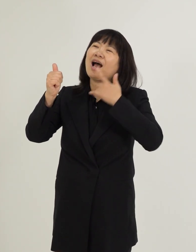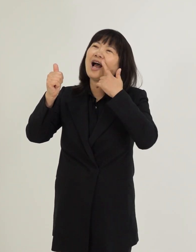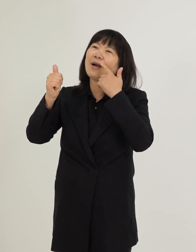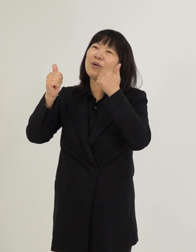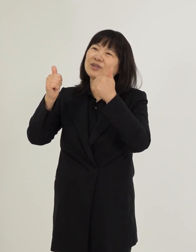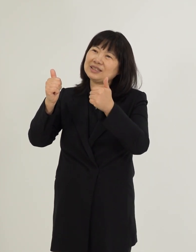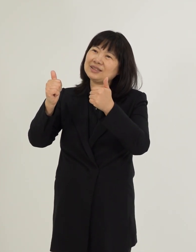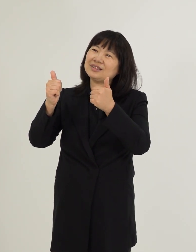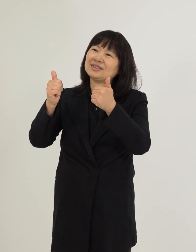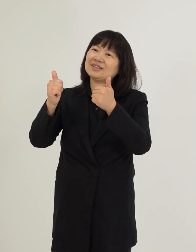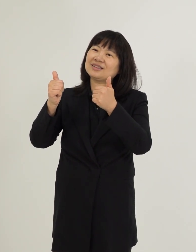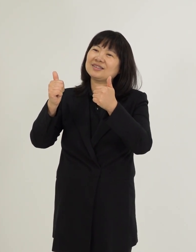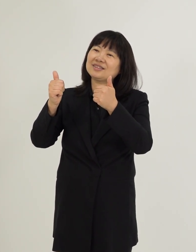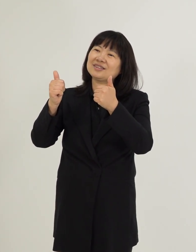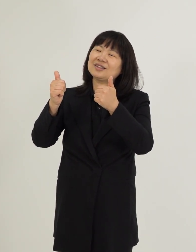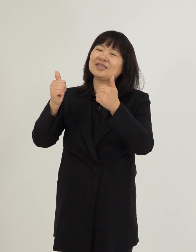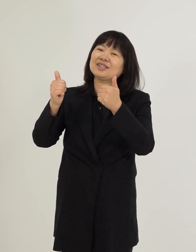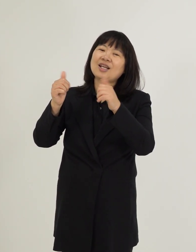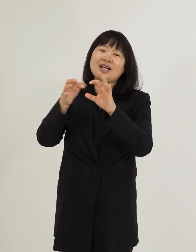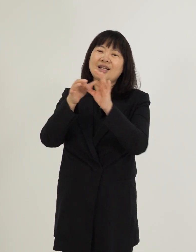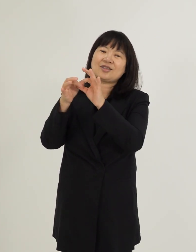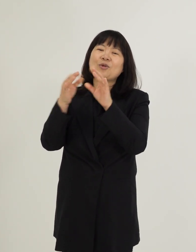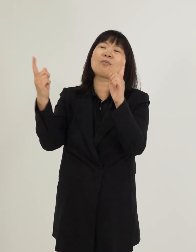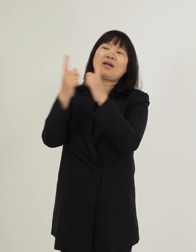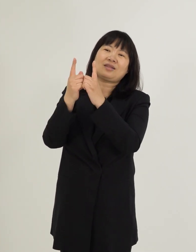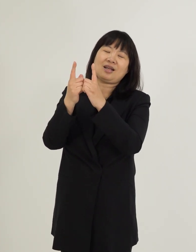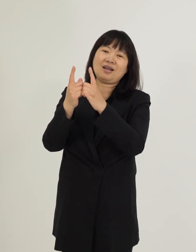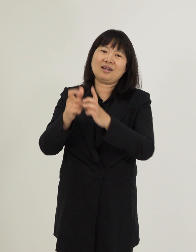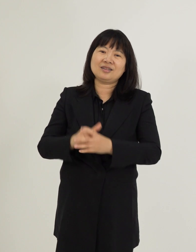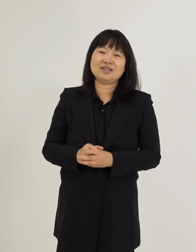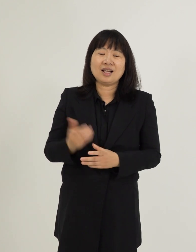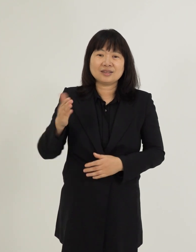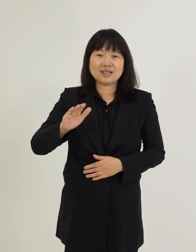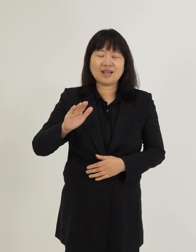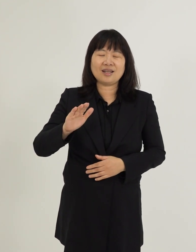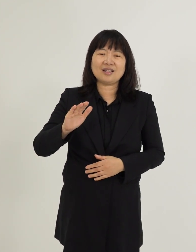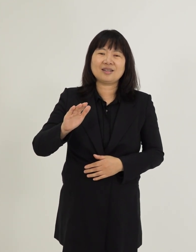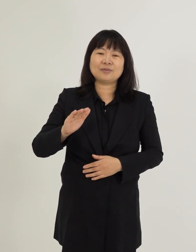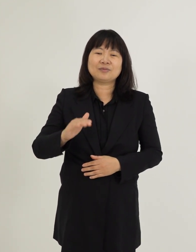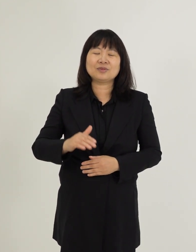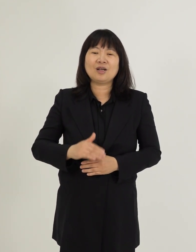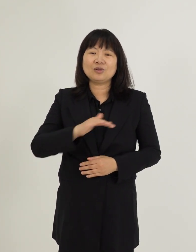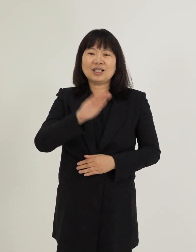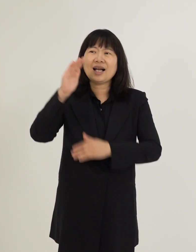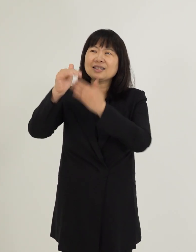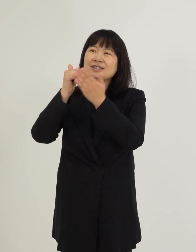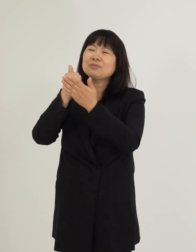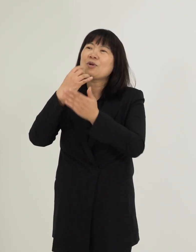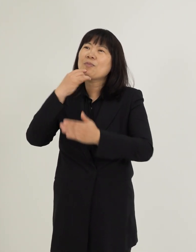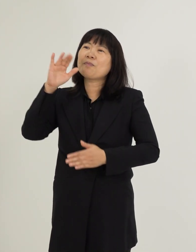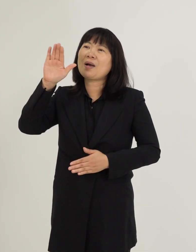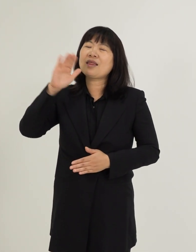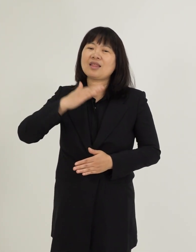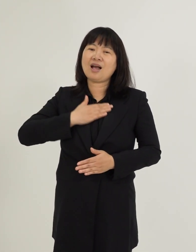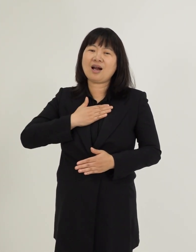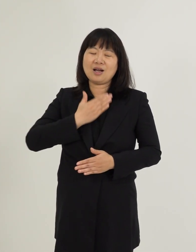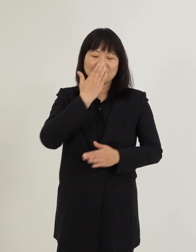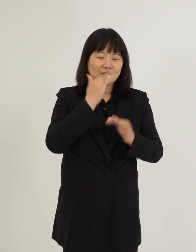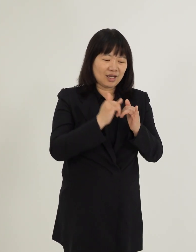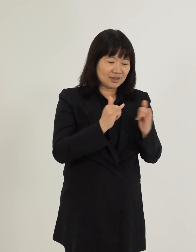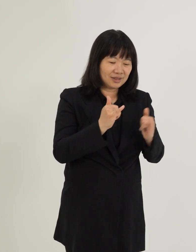아버지로 만나가는 과정이 기도예요. 근데 우리는 하나님을 하나님으로만 알고 있지 이 유대인들은